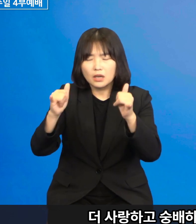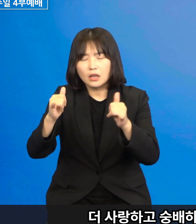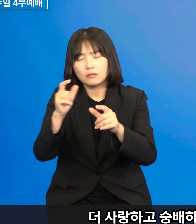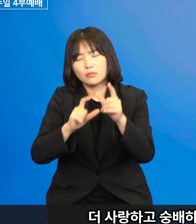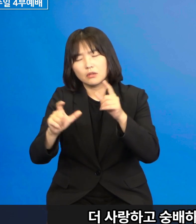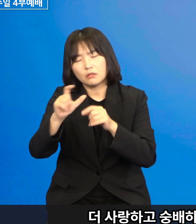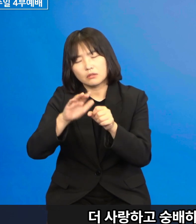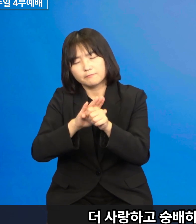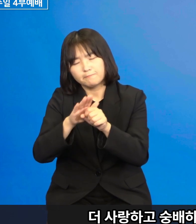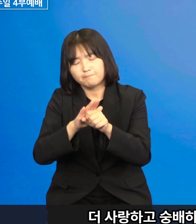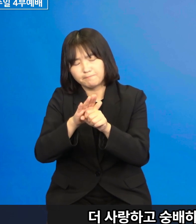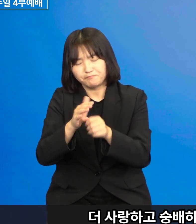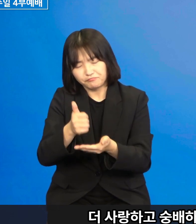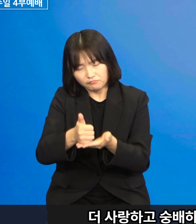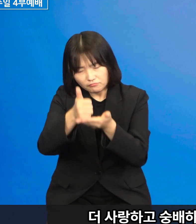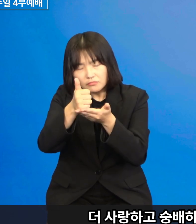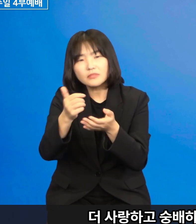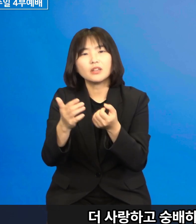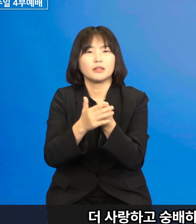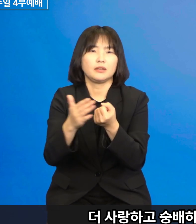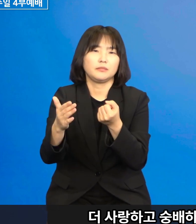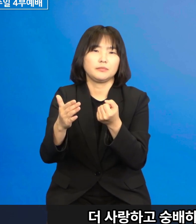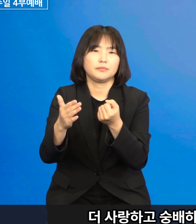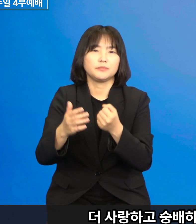더 사랑하고 숭배하였기 때문 아니겠습니까?